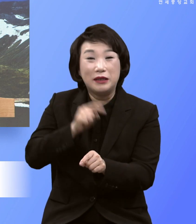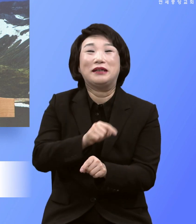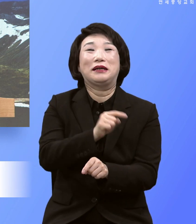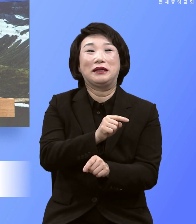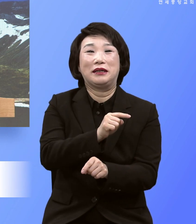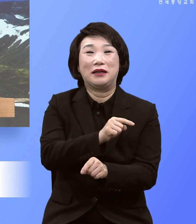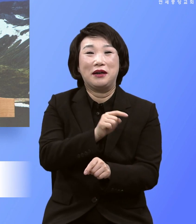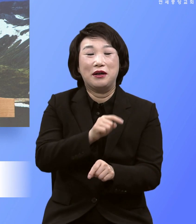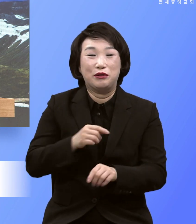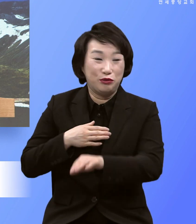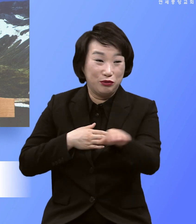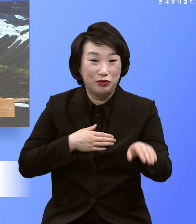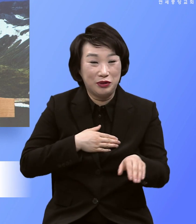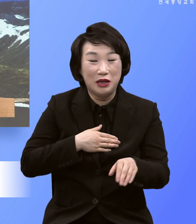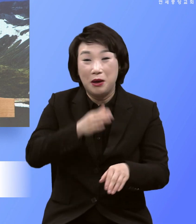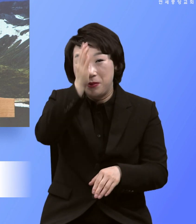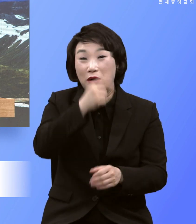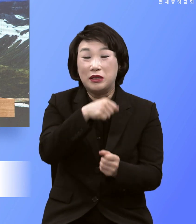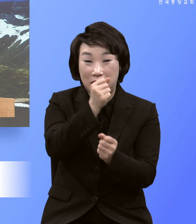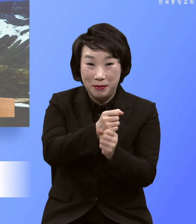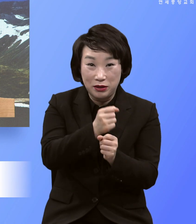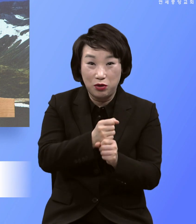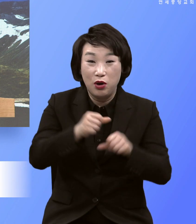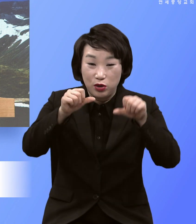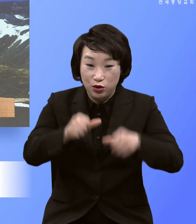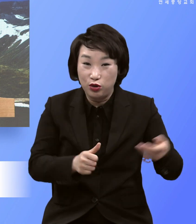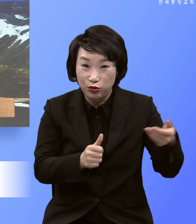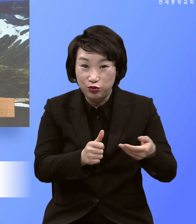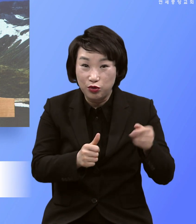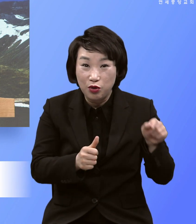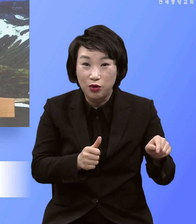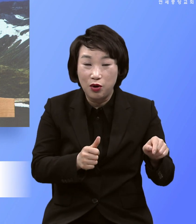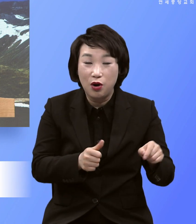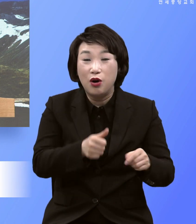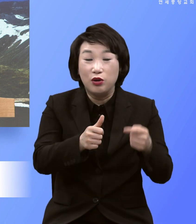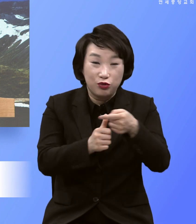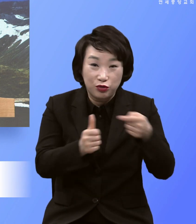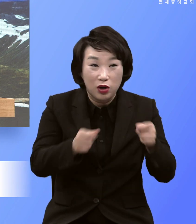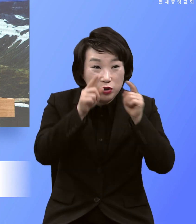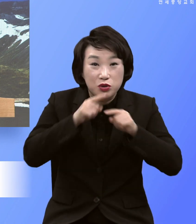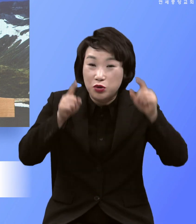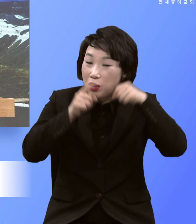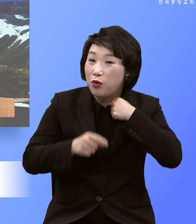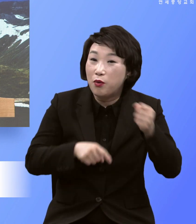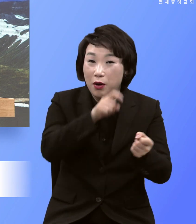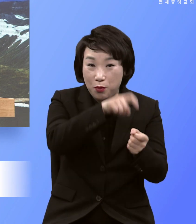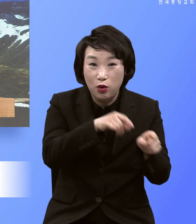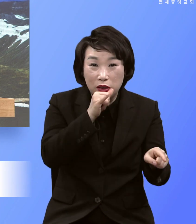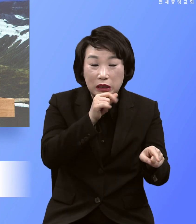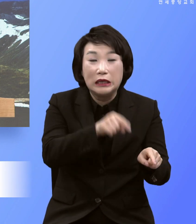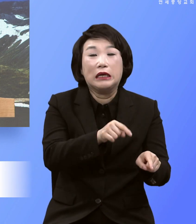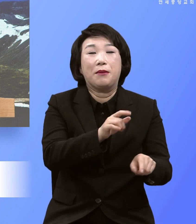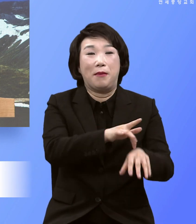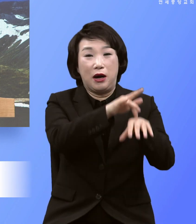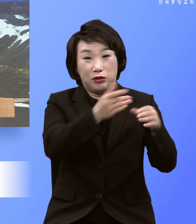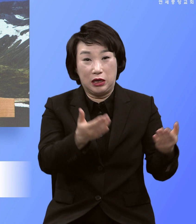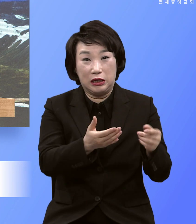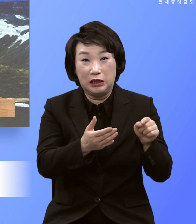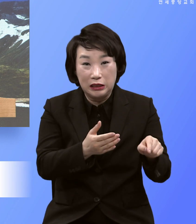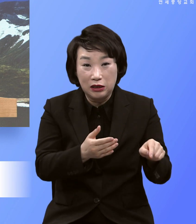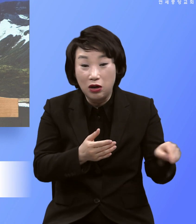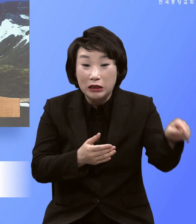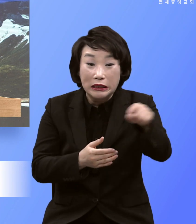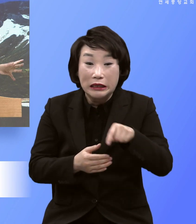뭐냐? 우리를 병들게 하고 저주하고 죽여서 지옥 보내는 이 마귀 일,